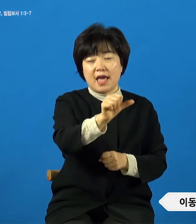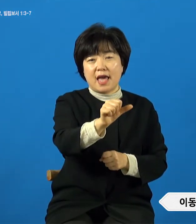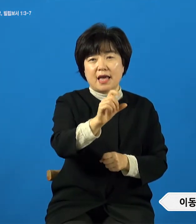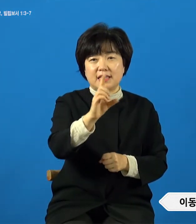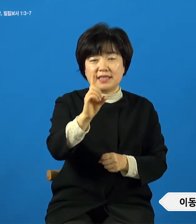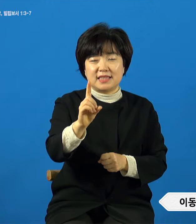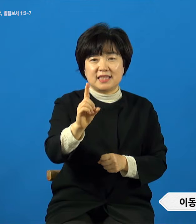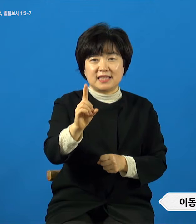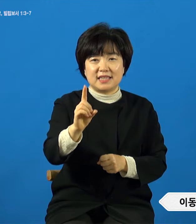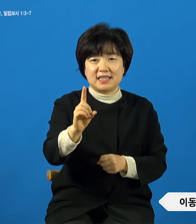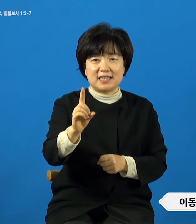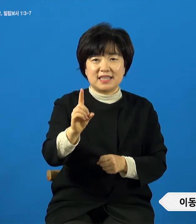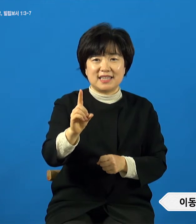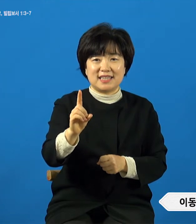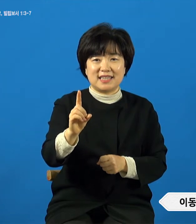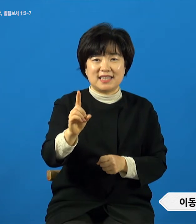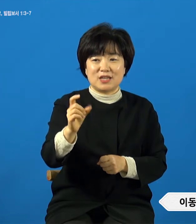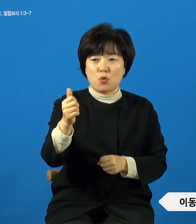계산이 안 되십니까?